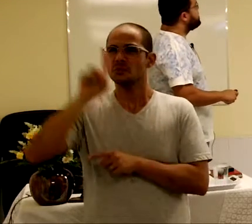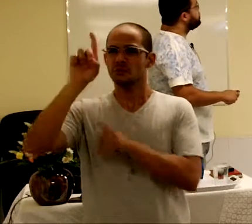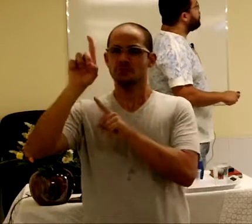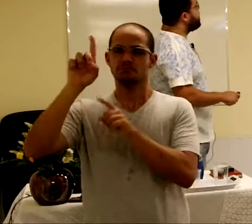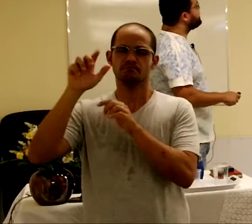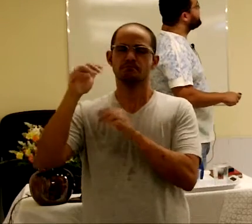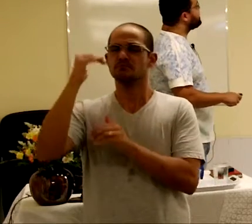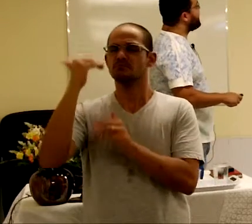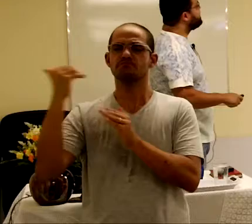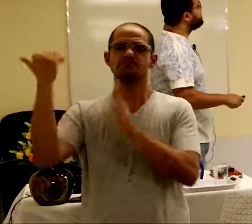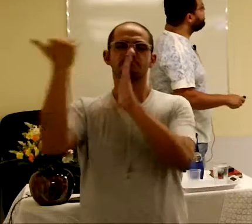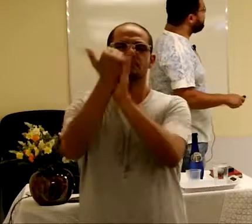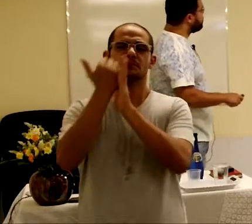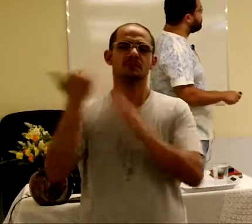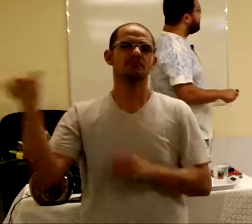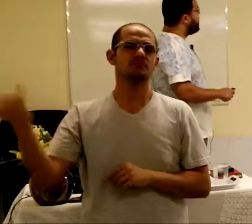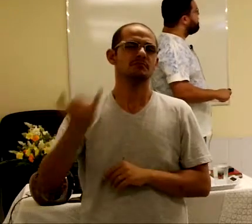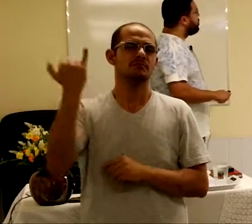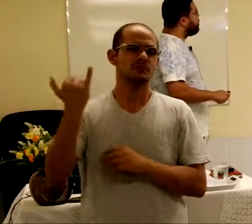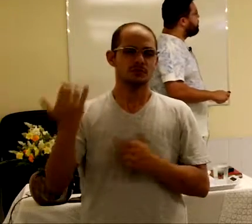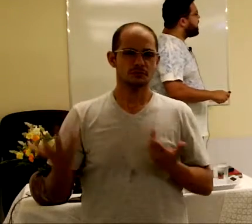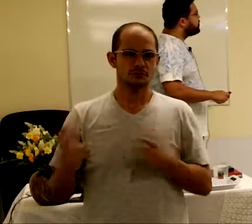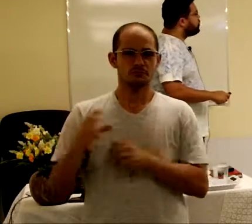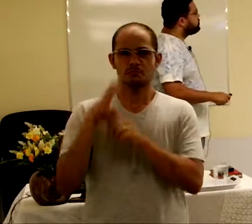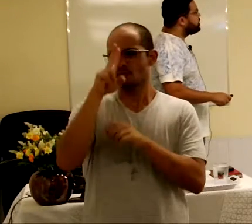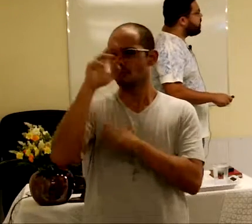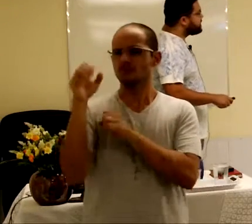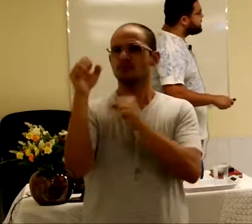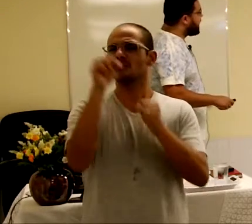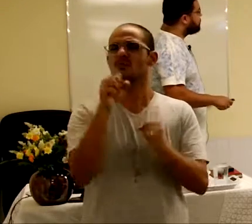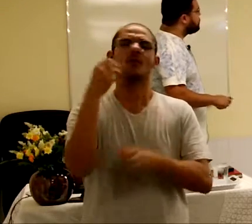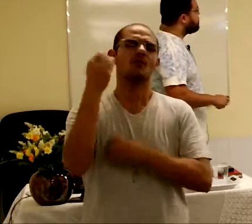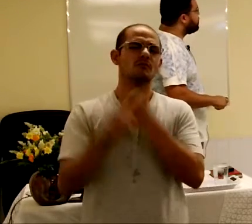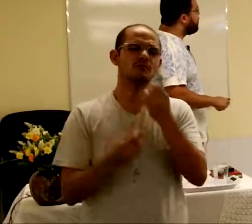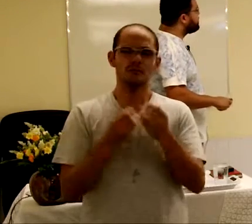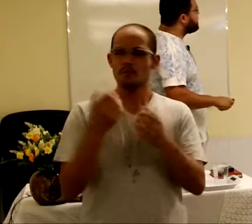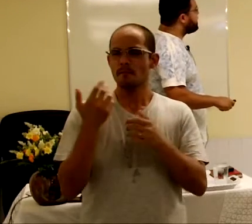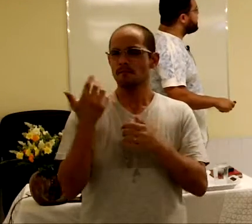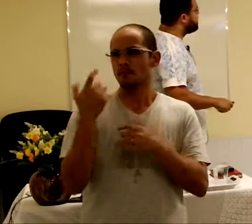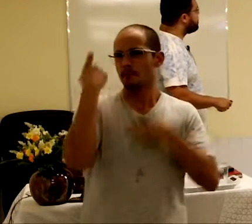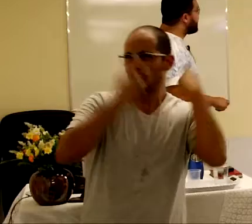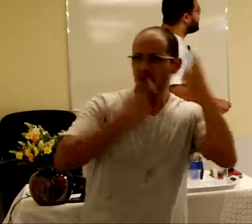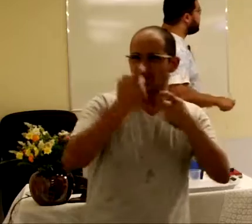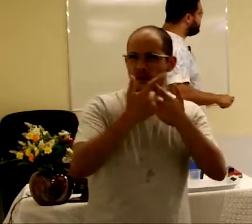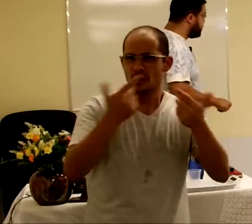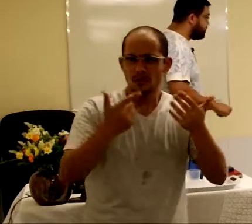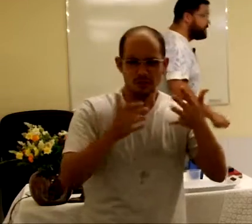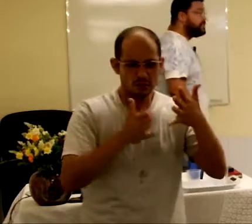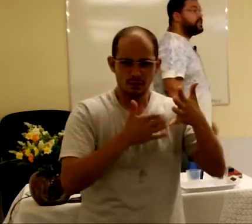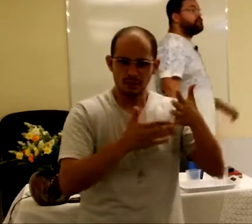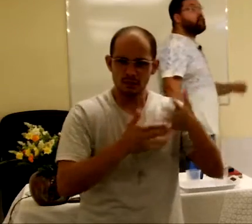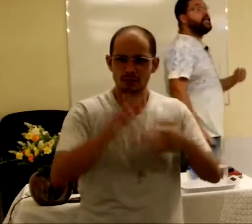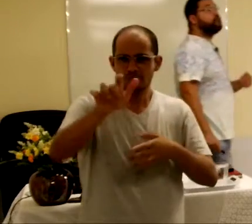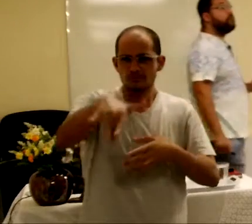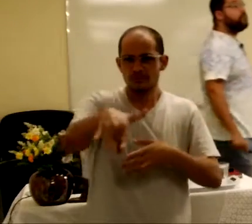pode imiscuir-se em detalhes ínfimos, preocupar-se com os menores atos e os menores pensamentos de cada indivíduo? Isso